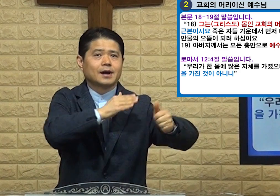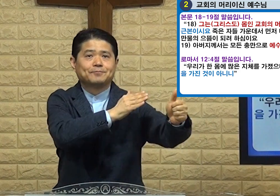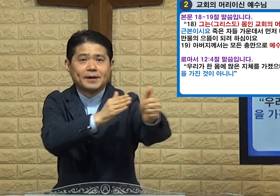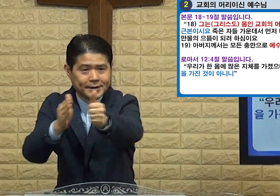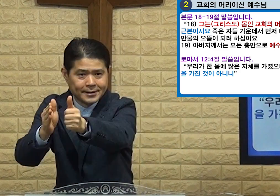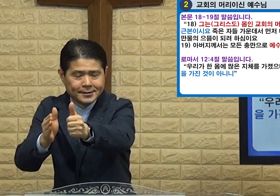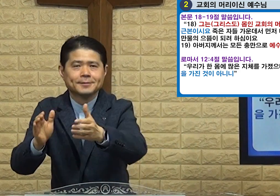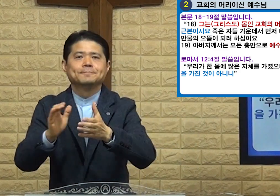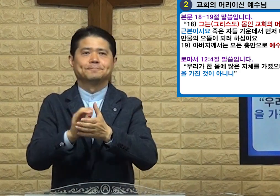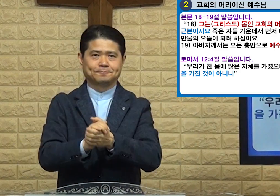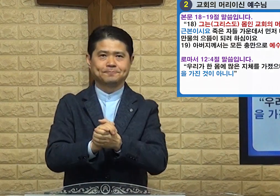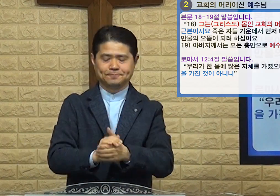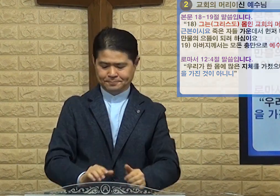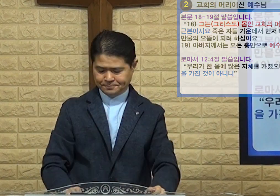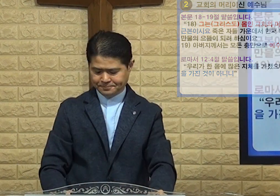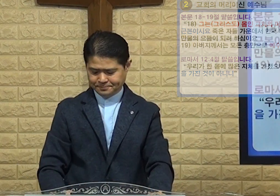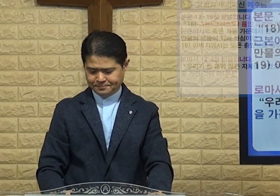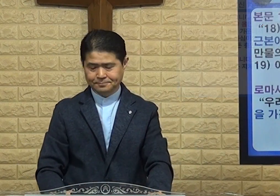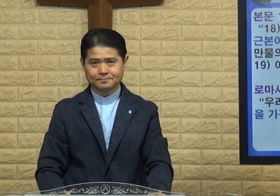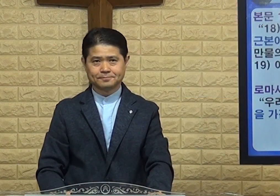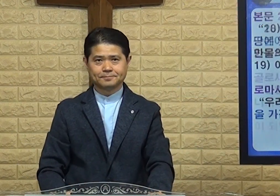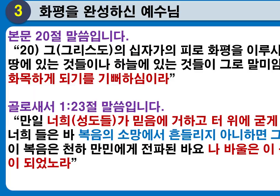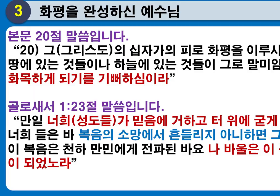밝히는 것을 믿으시길 바랍니다.